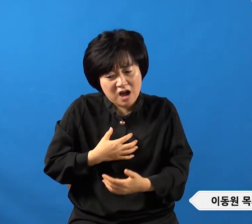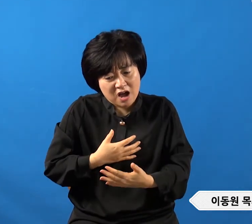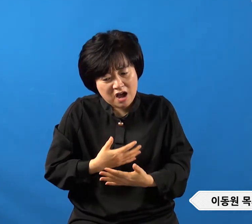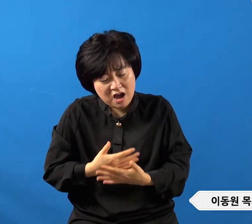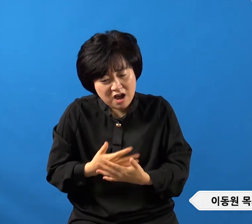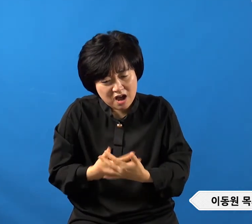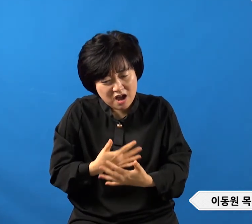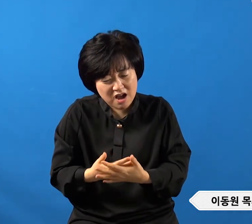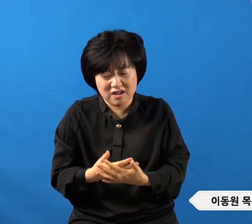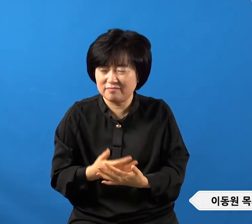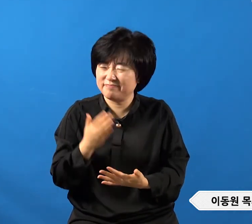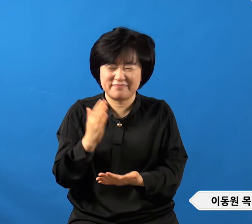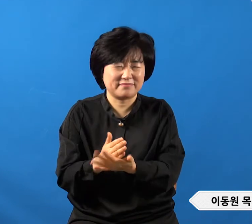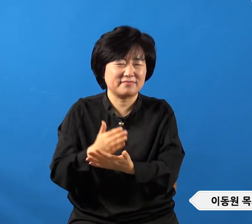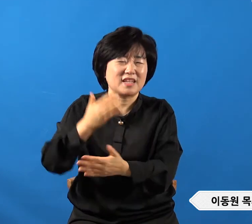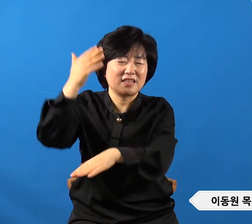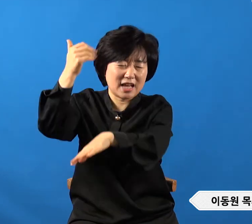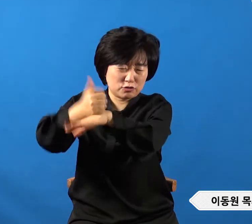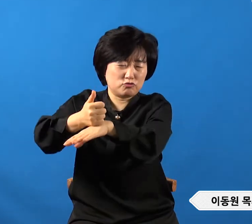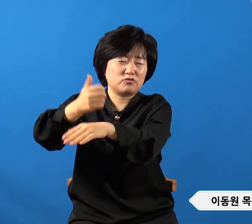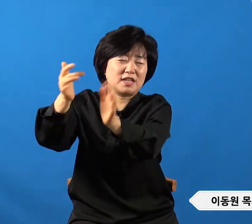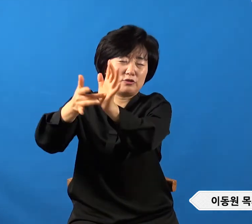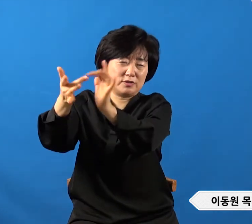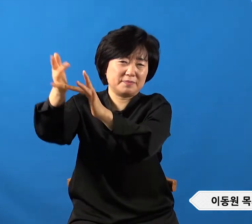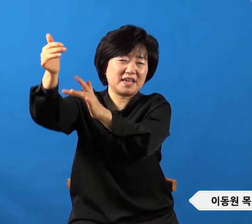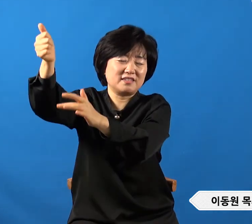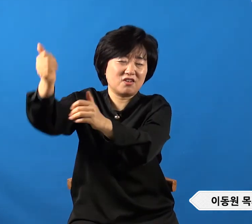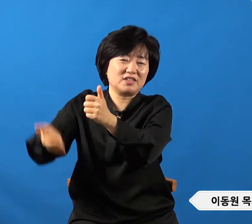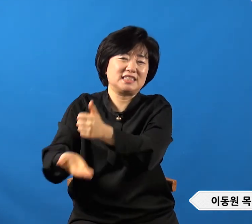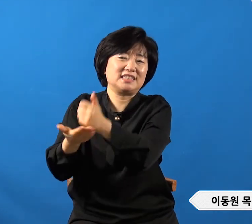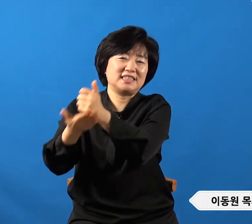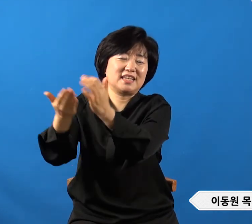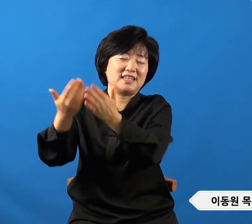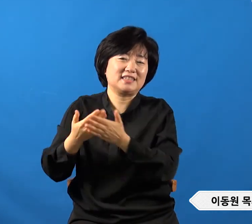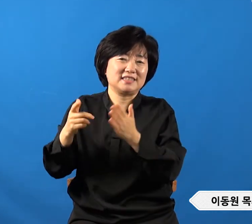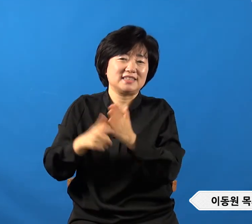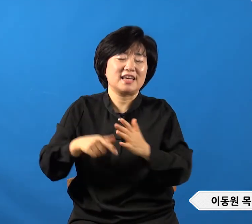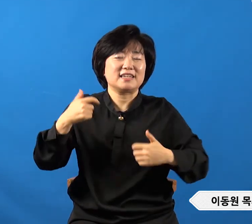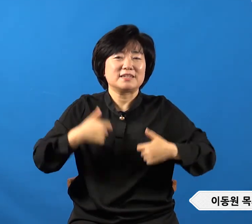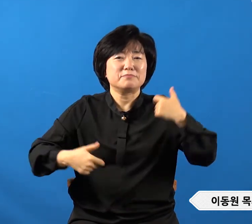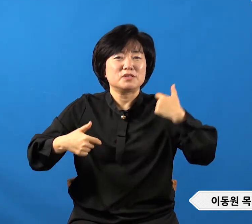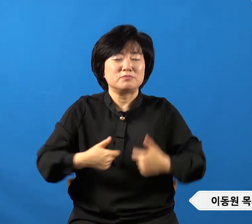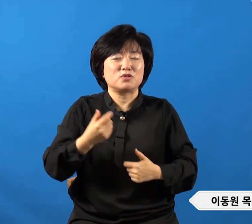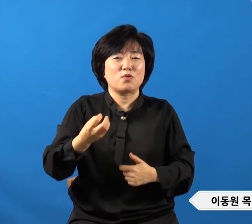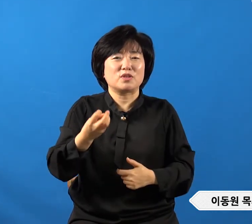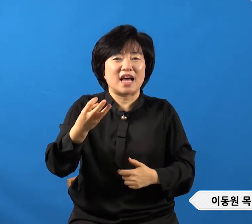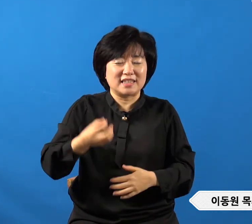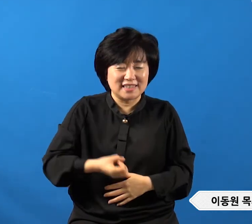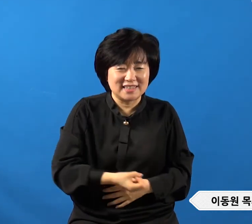애탈지라도 나중 예수께서 칭찬하시리니 기쁨으로 단을 거두리로다.